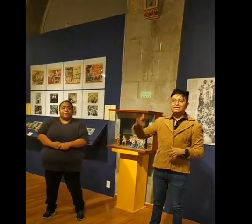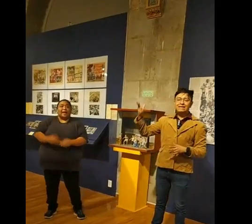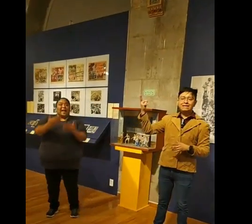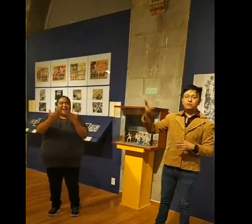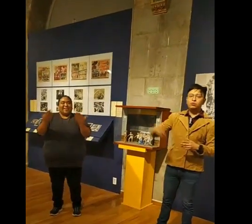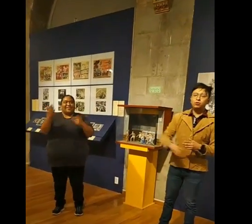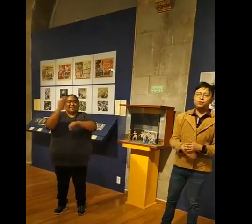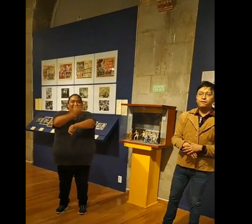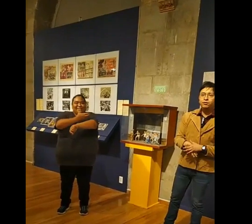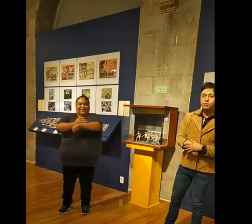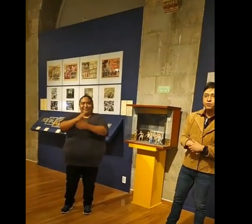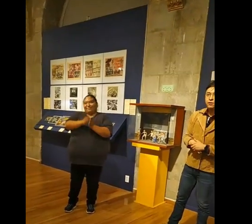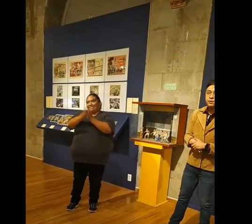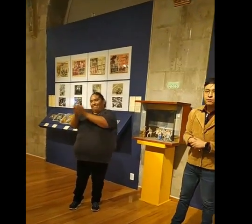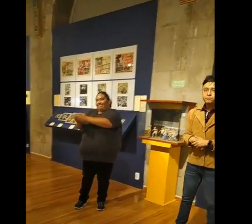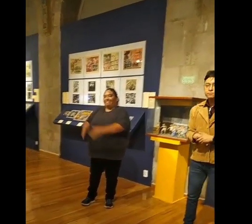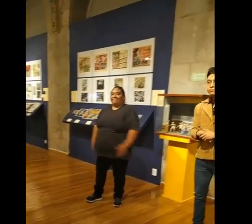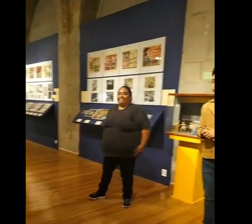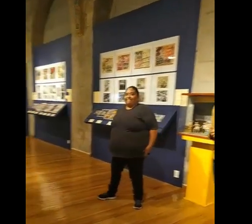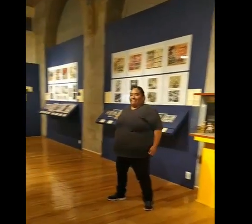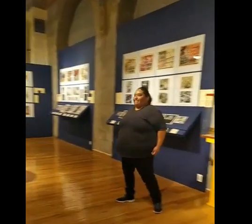Pasamos al siguiente núcleo, por favor.